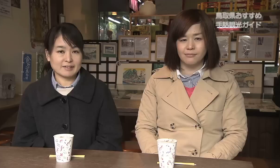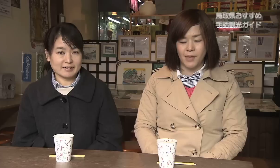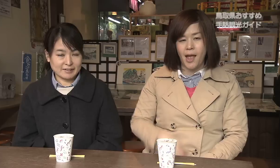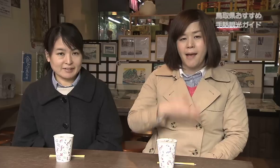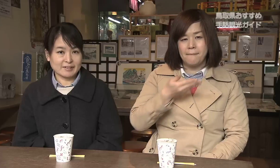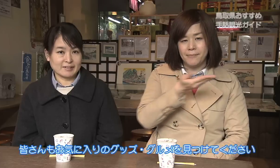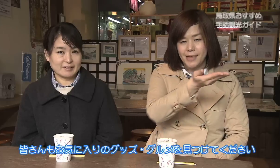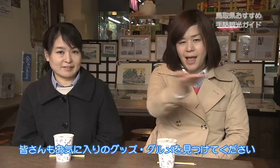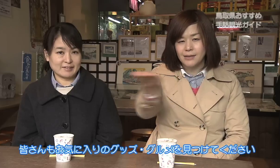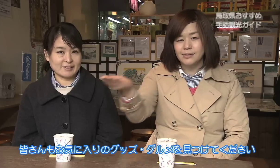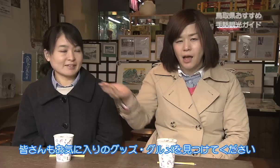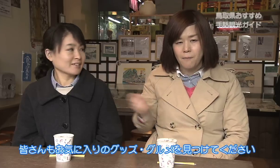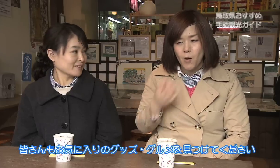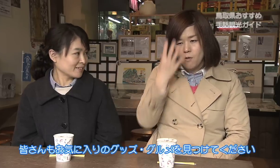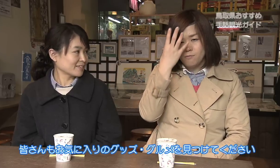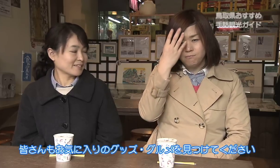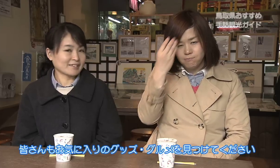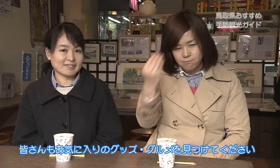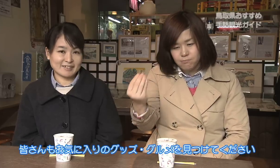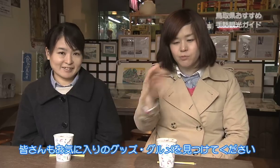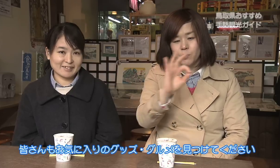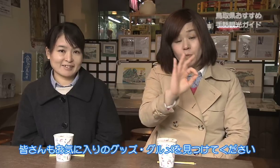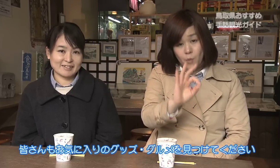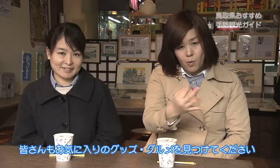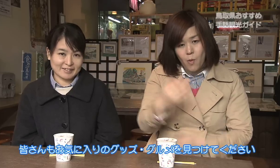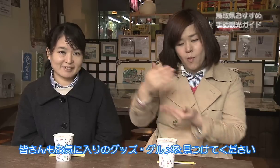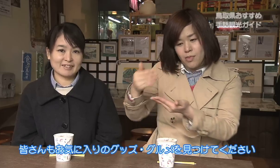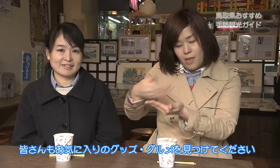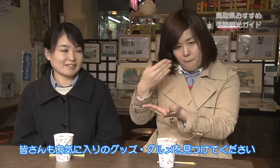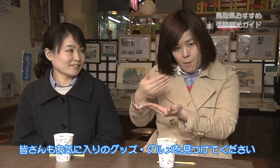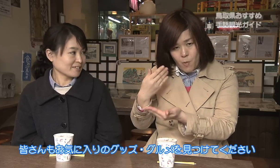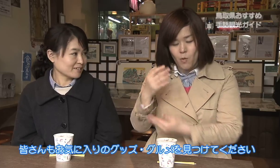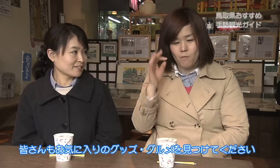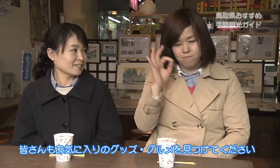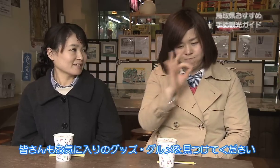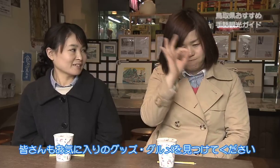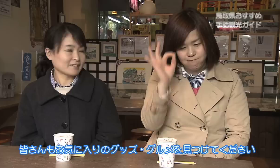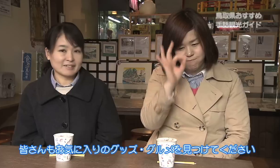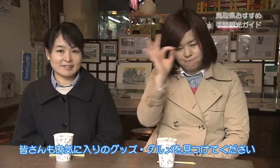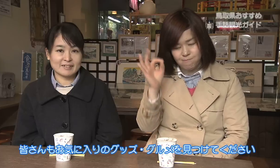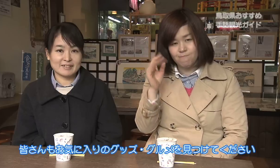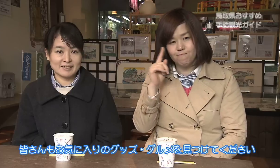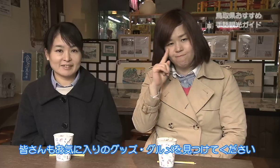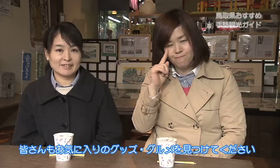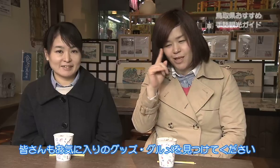美味しい皆さんもお気に入りのグッズグルメを見つけて